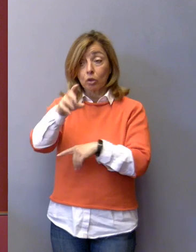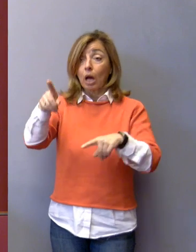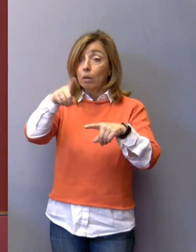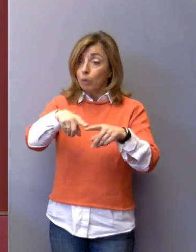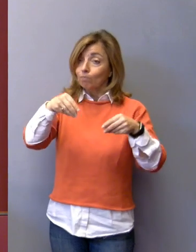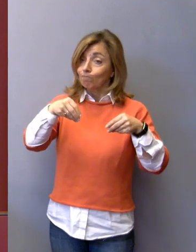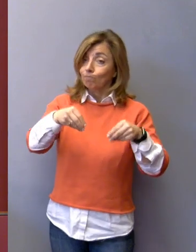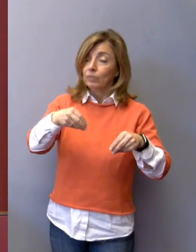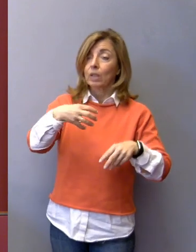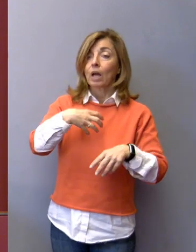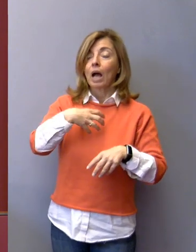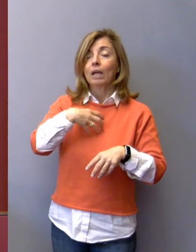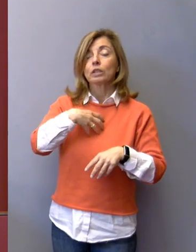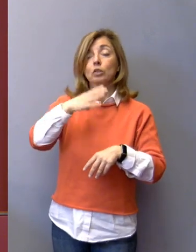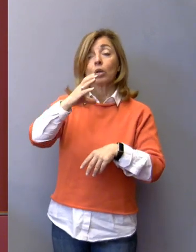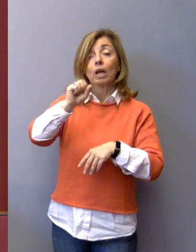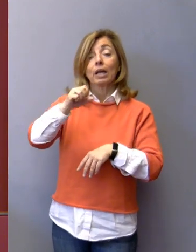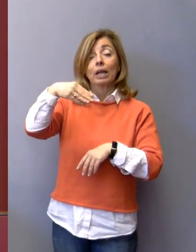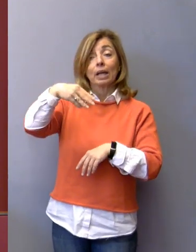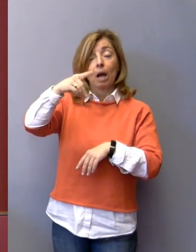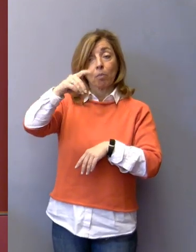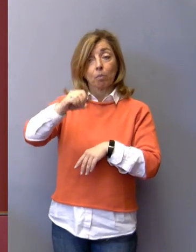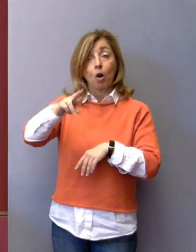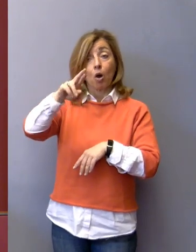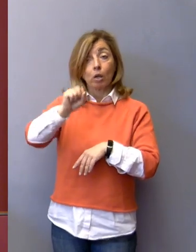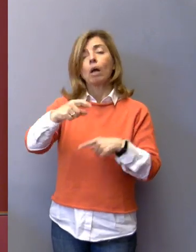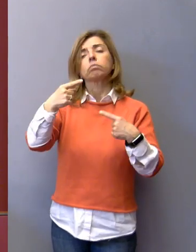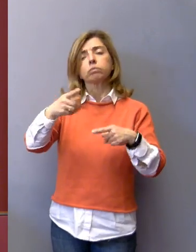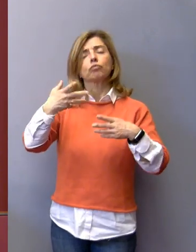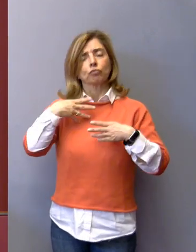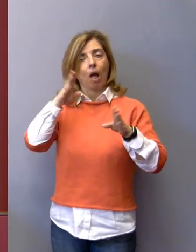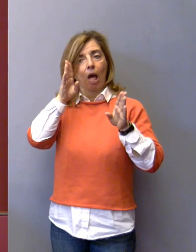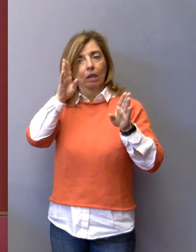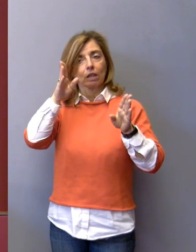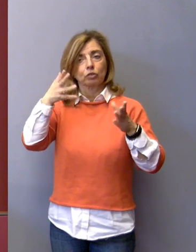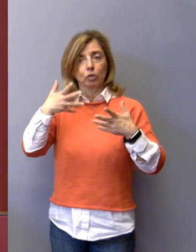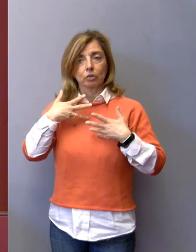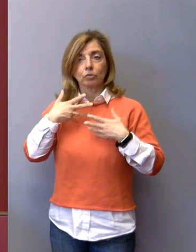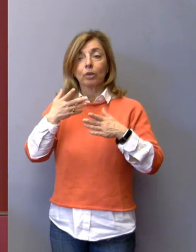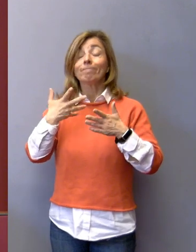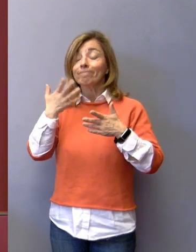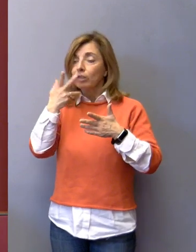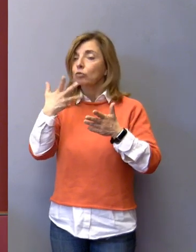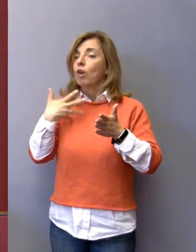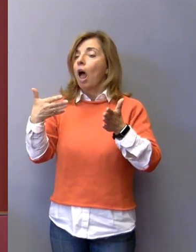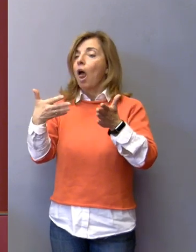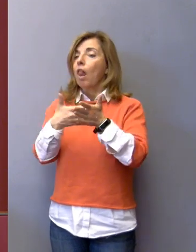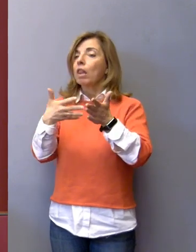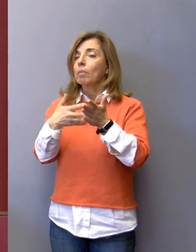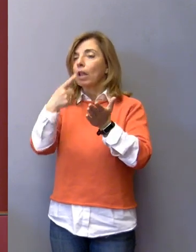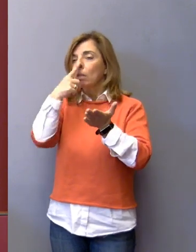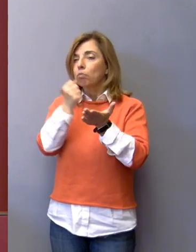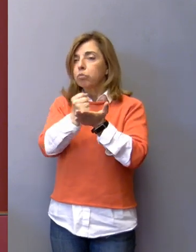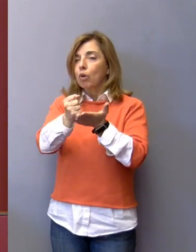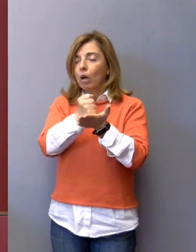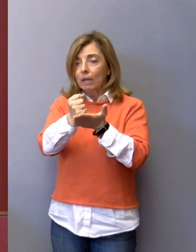di attenzione per cercare di superare i limiti purtroppo in alcuni casi burocratici Perché chiaramente anche tutta